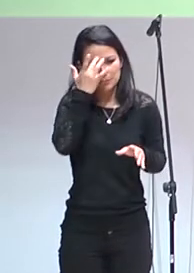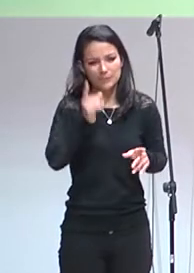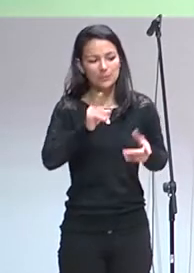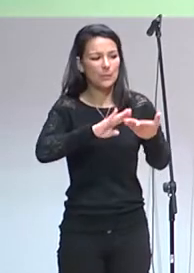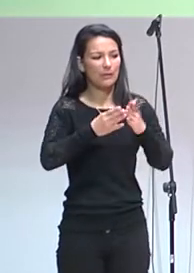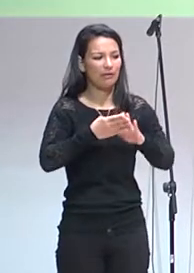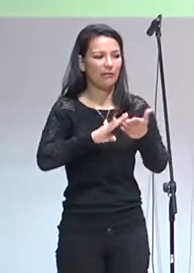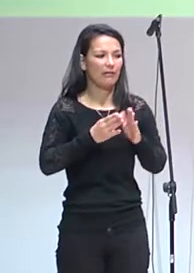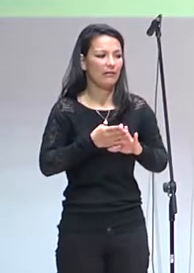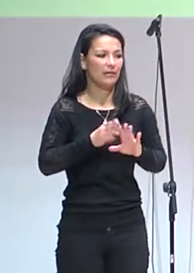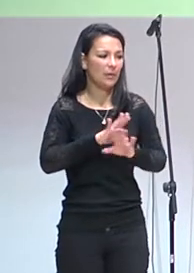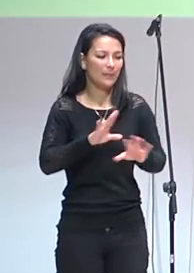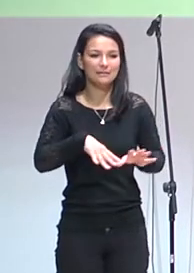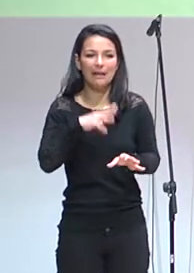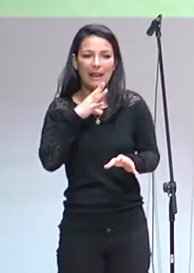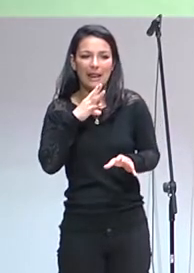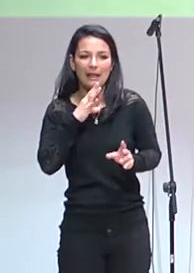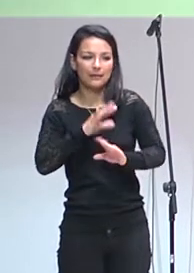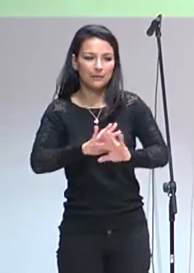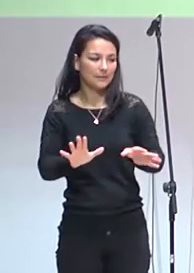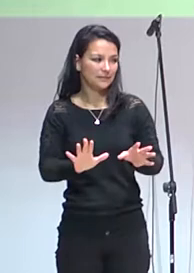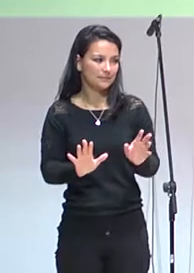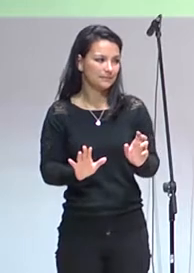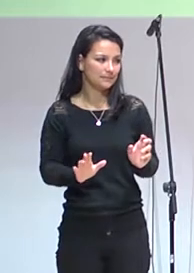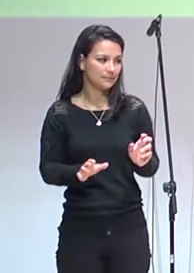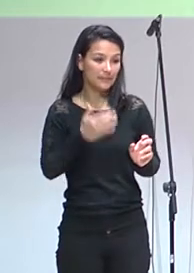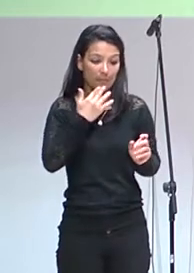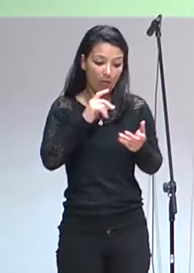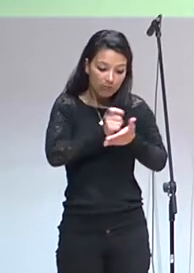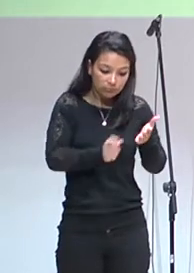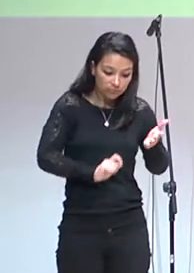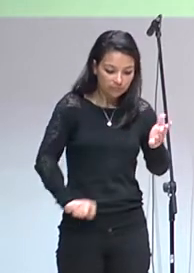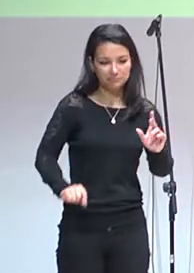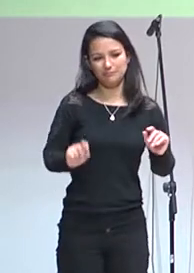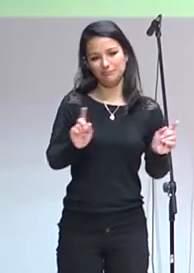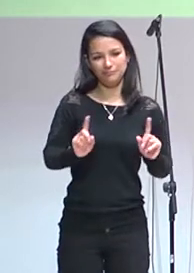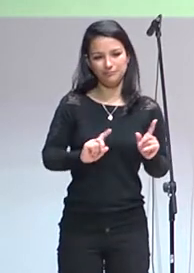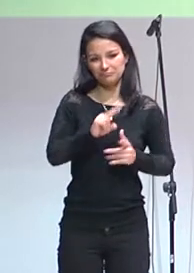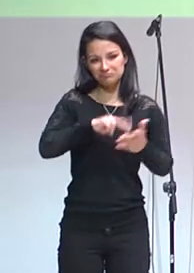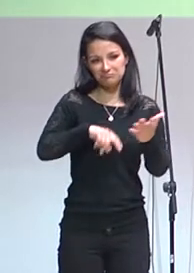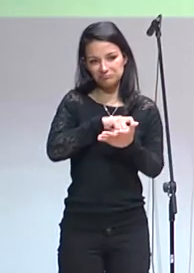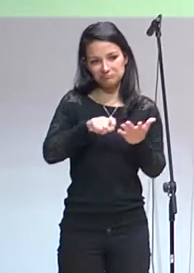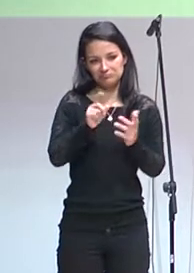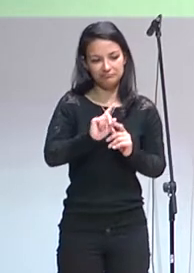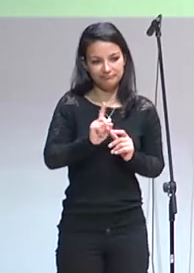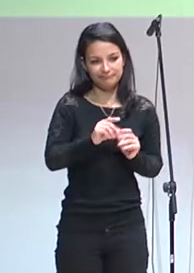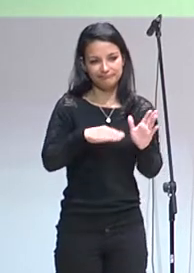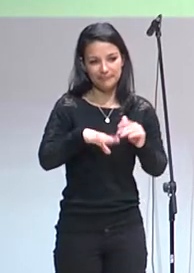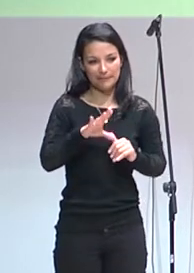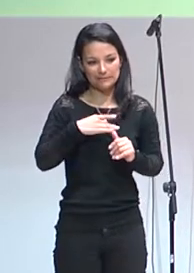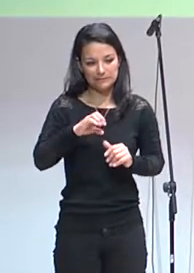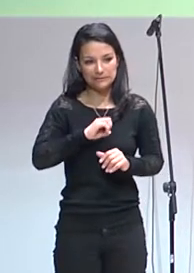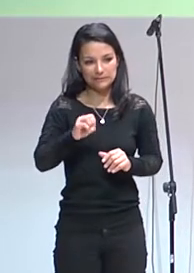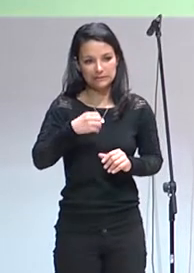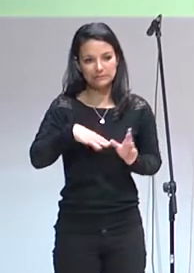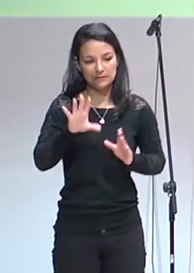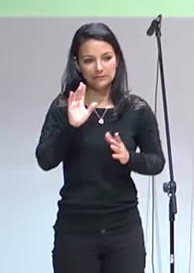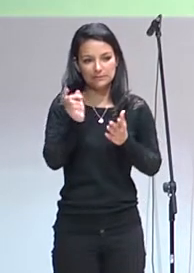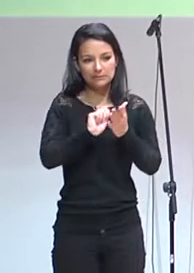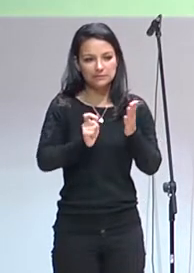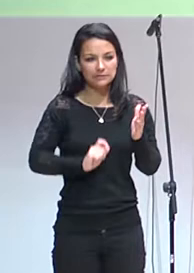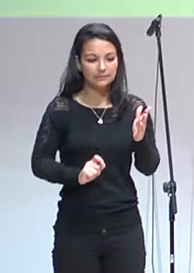pues de tipo oral, no de tipo escrita en el sentido de la escritura pues occidental, sino una